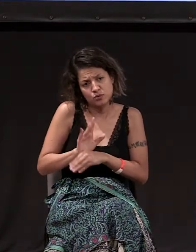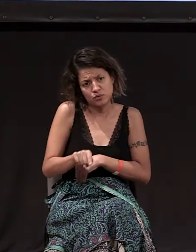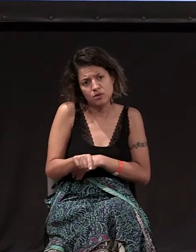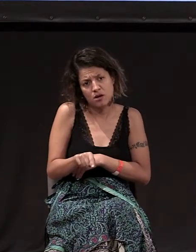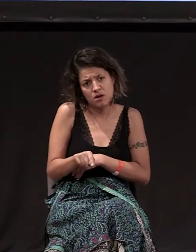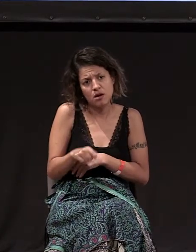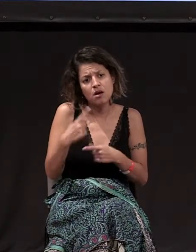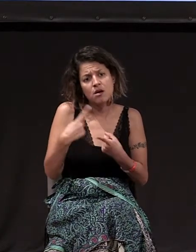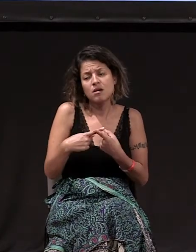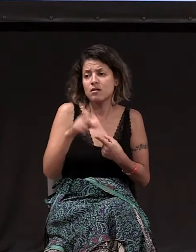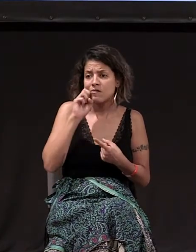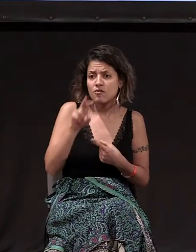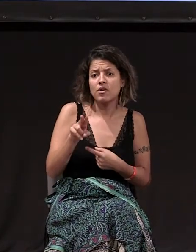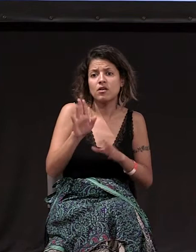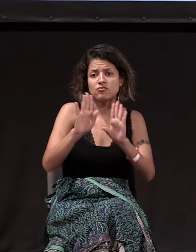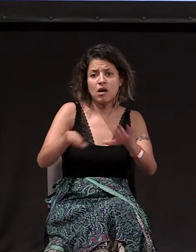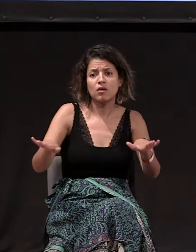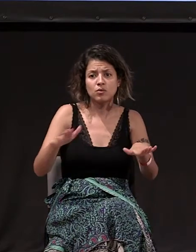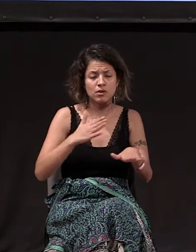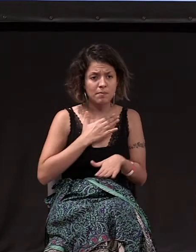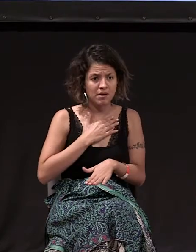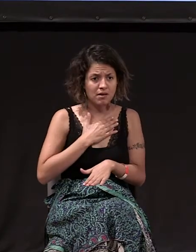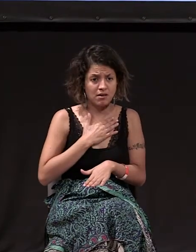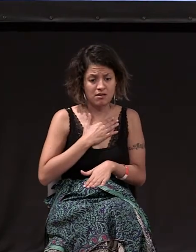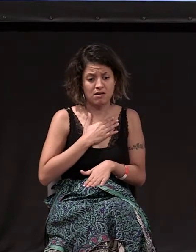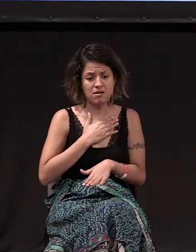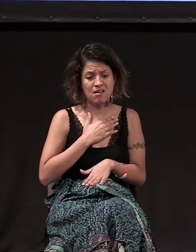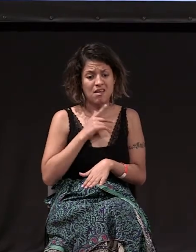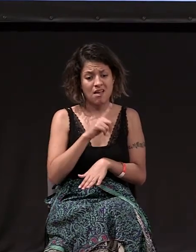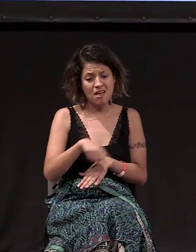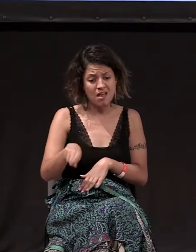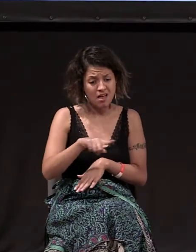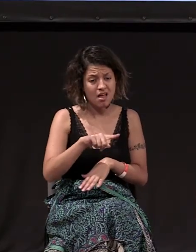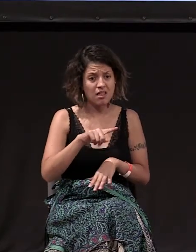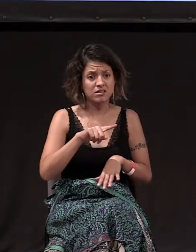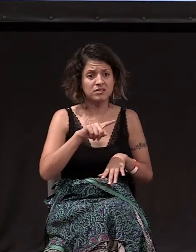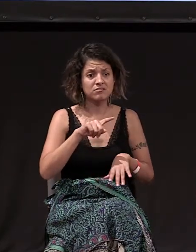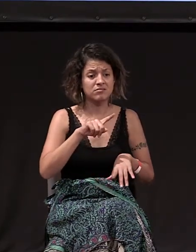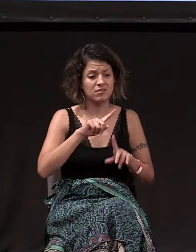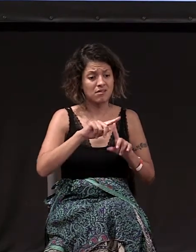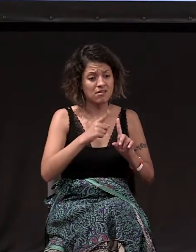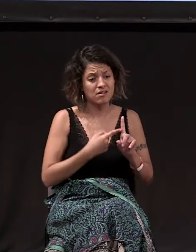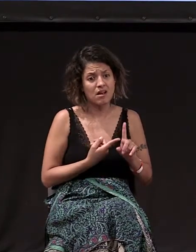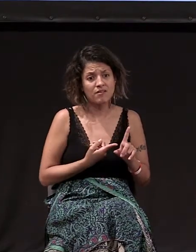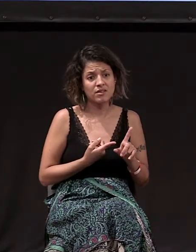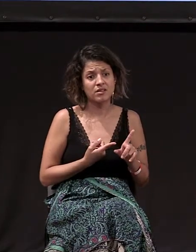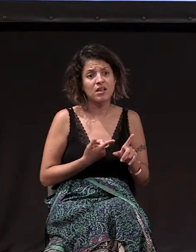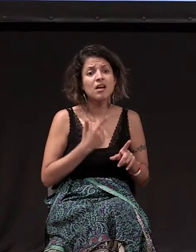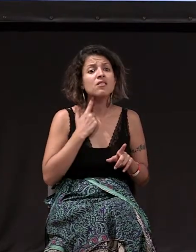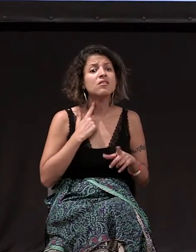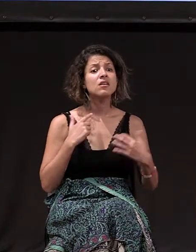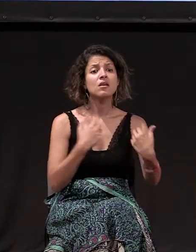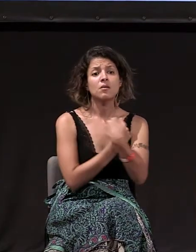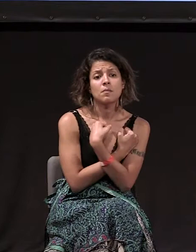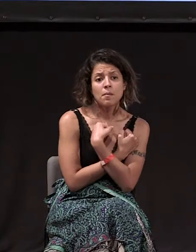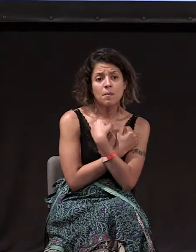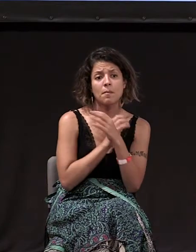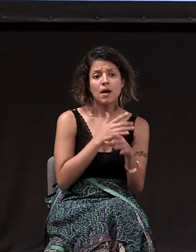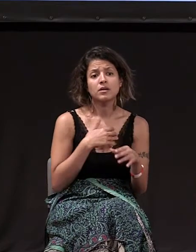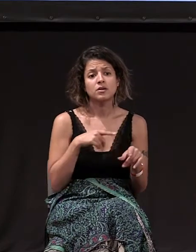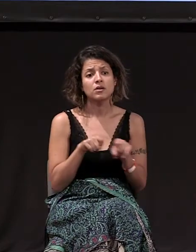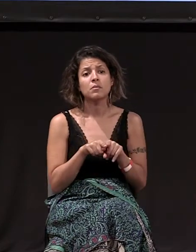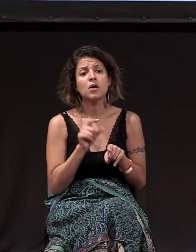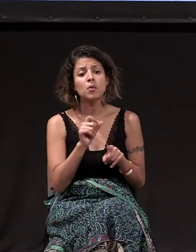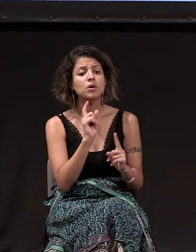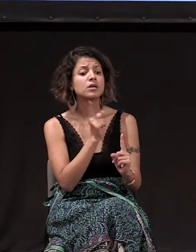eu vejo as minhas crianças grávidas e eu tenho vontade de abraçar, mas também não sei que sermão que